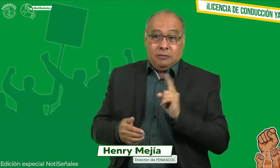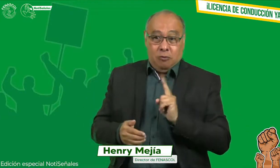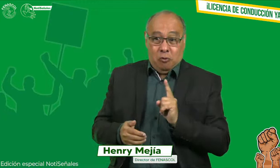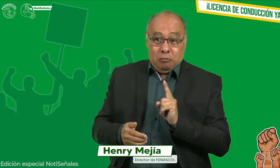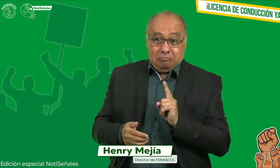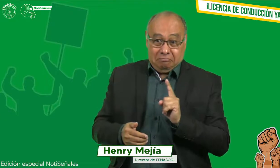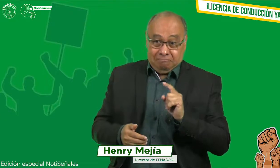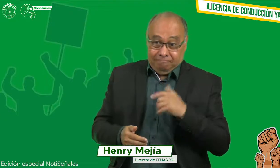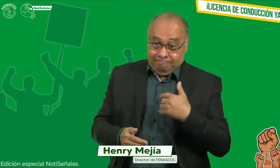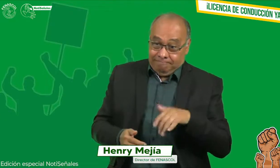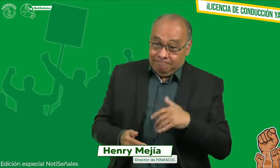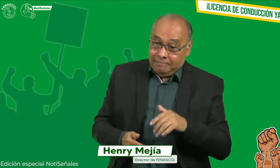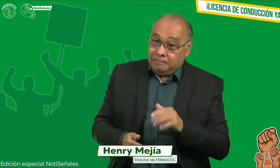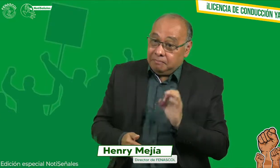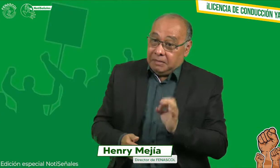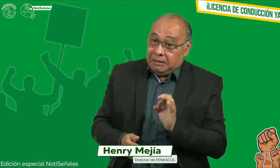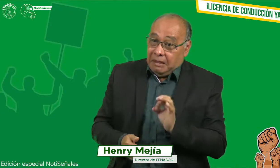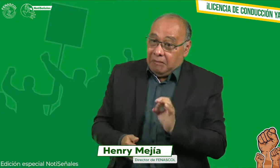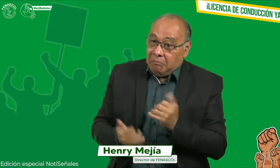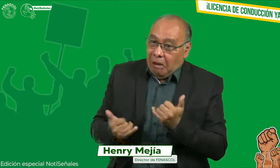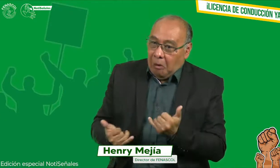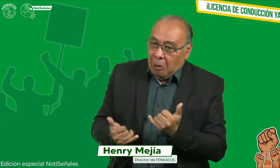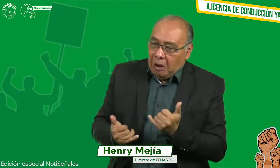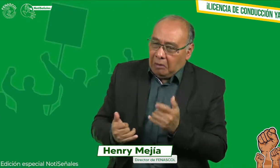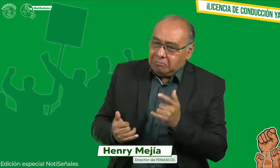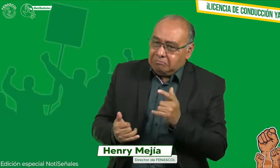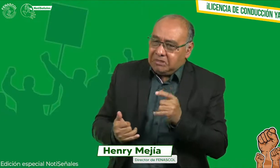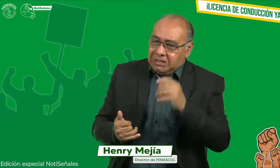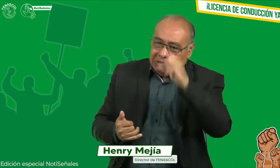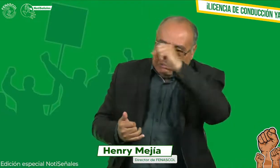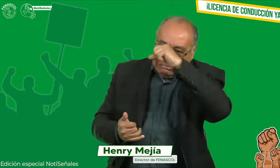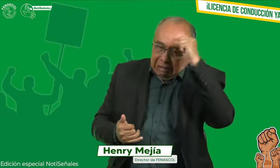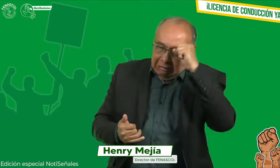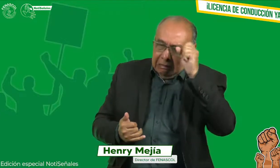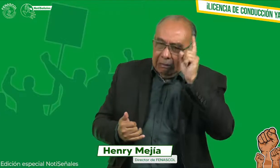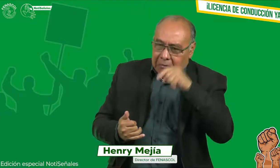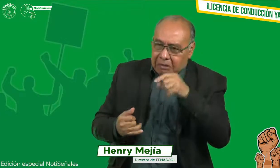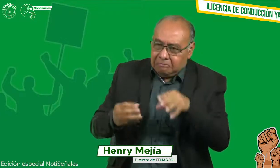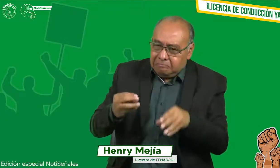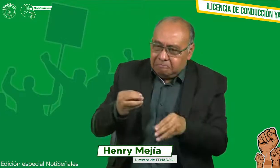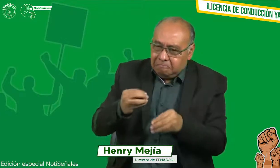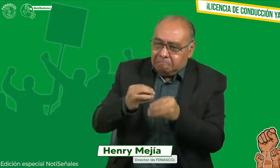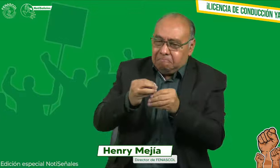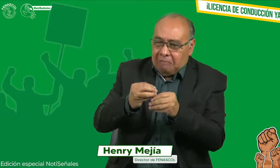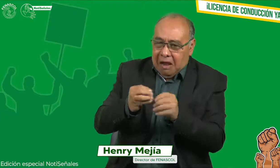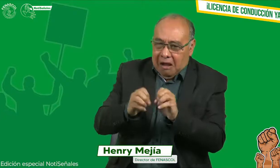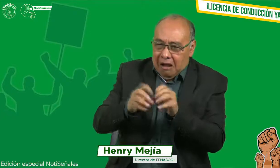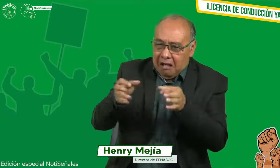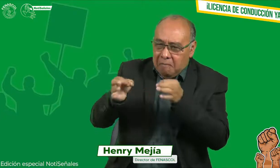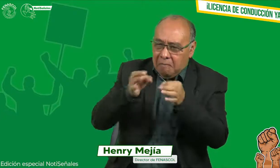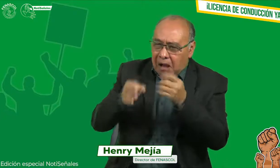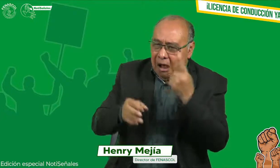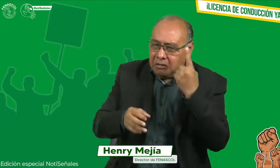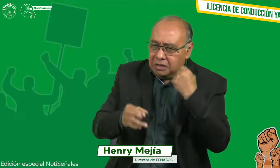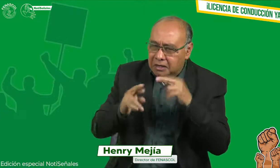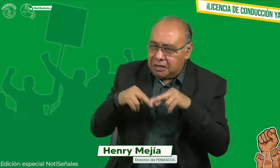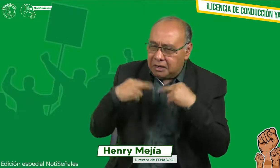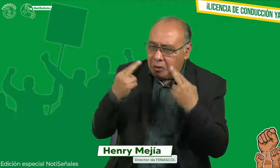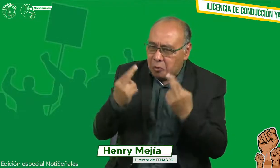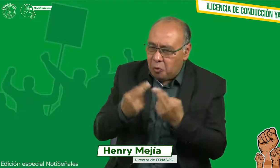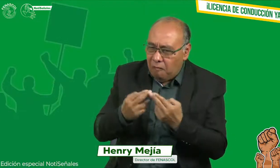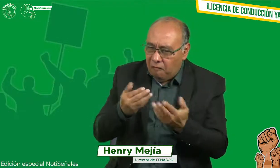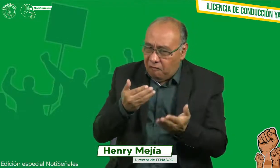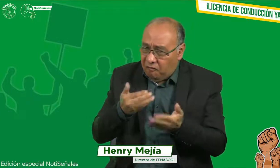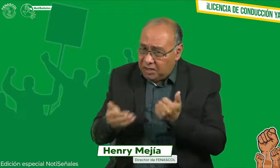para debatir este tema tan importante en el Ministerio de Transporte. La verdad es algo que que